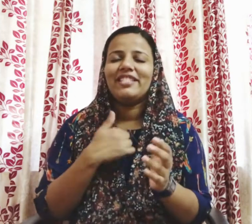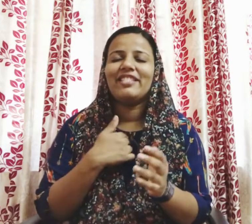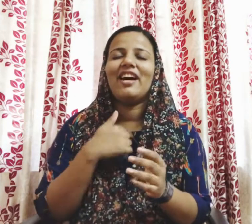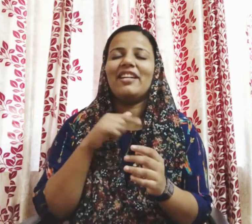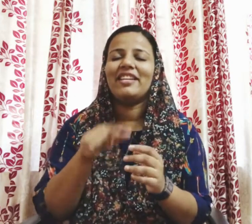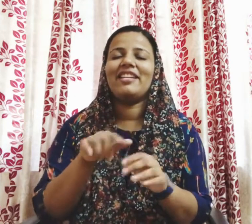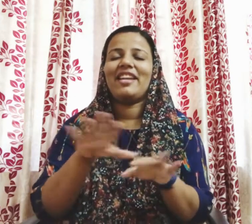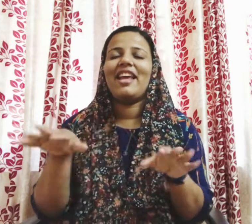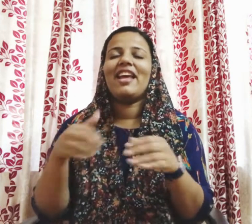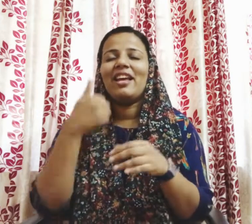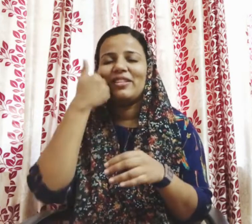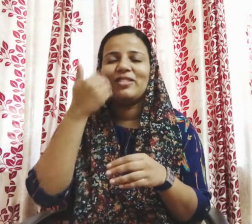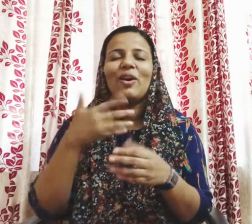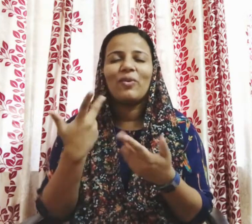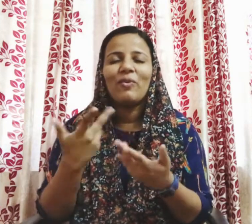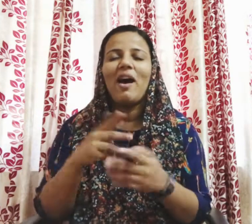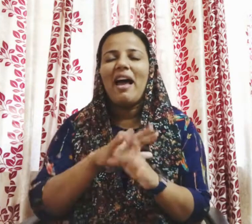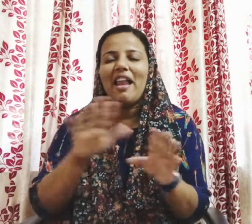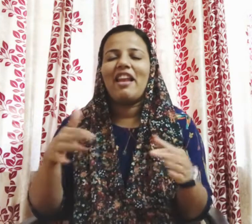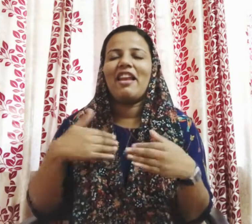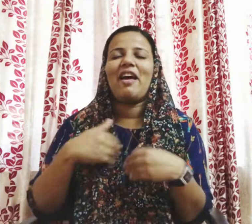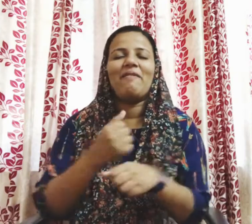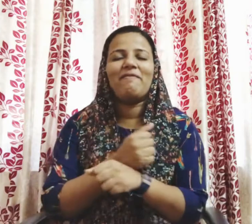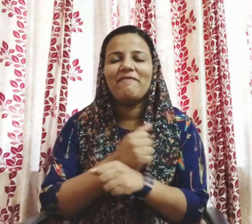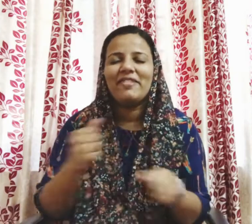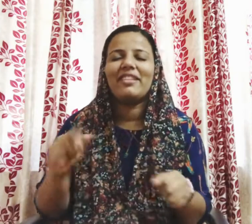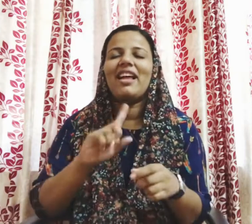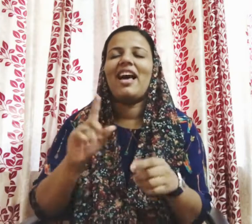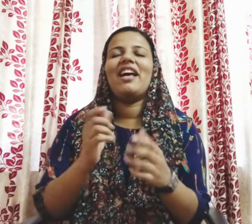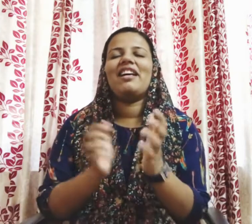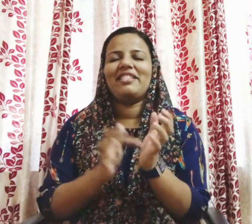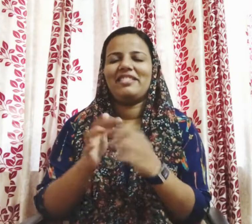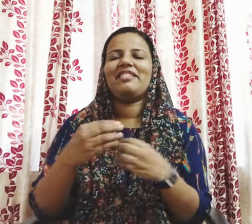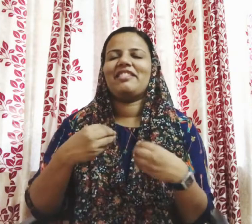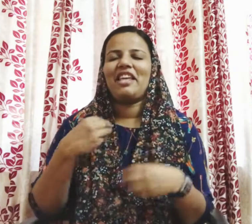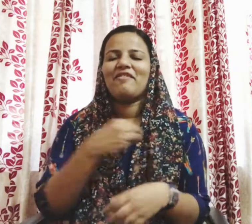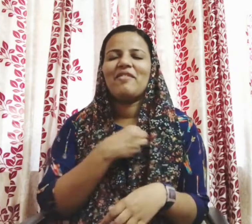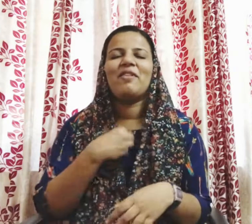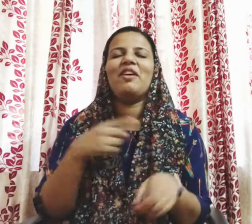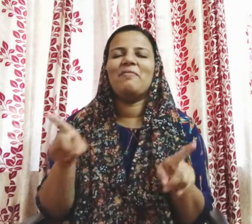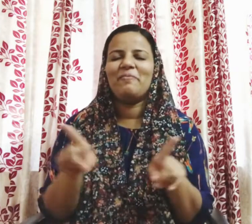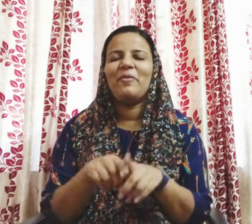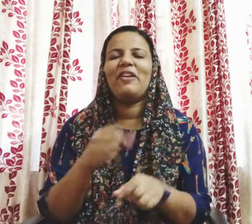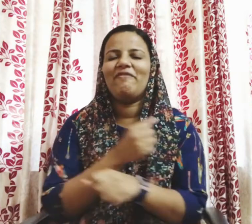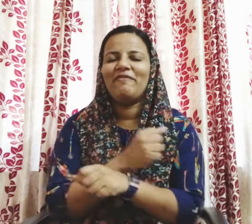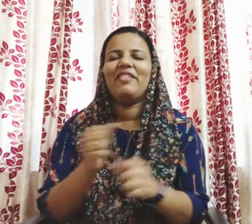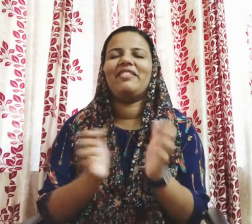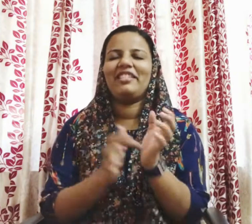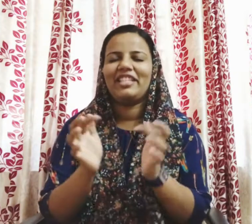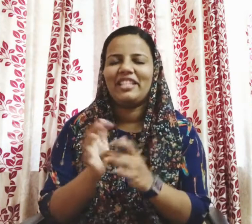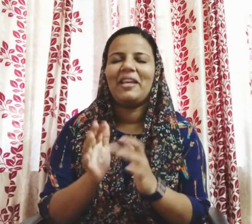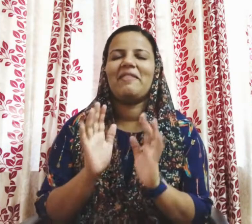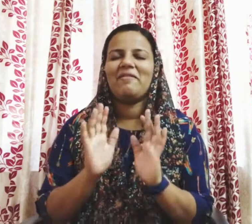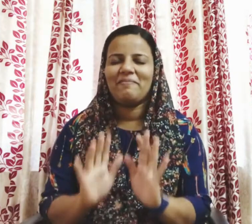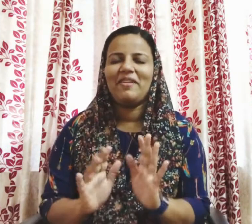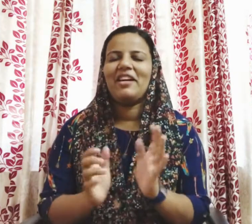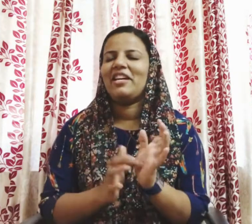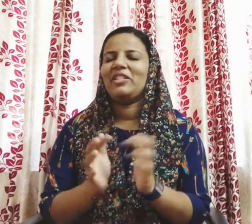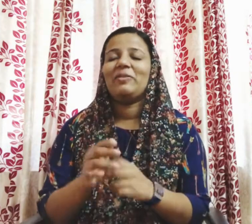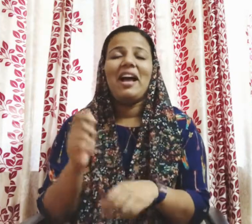ഞാൻ നിന്നെ സൗഖ്യമാക്കുന്ന യഹോവയാകുന്നു. ആമേൻ. അങ്ങ് ഞങ്ങൾക്ക് വേണ്ടി അടികളേറ്റത് ഞങ്ങൾ സൗഖ്യമാകാൻ ഇന്ന് പ്രഭാതത്തിൽ ആ യേശു ക്രിസ്തുവിൻ്റെ